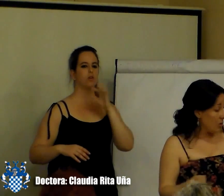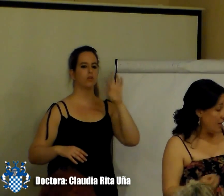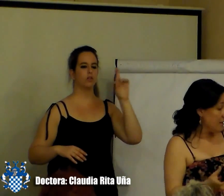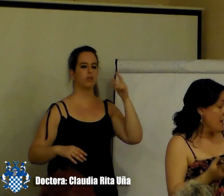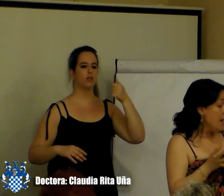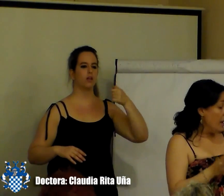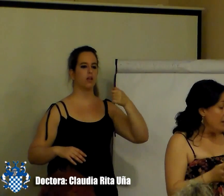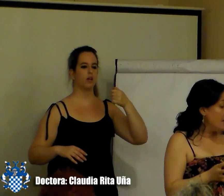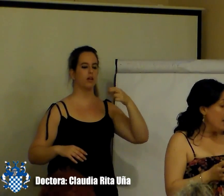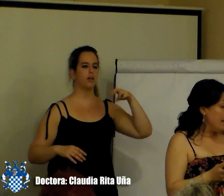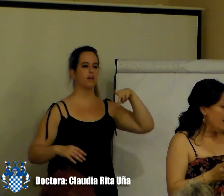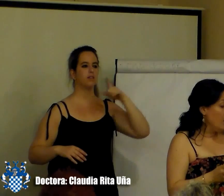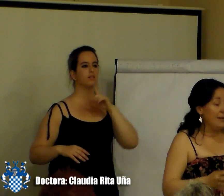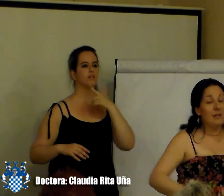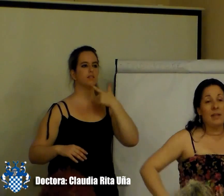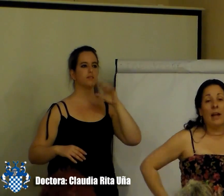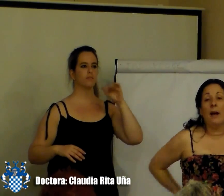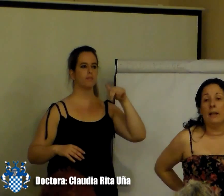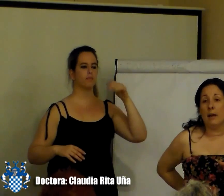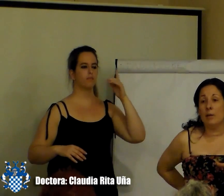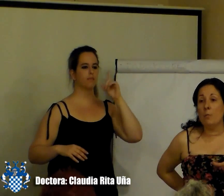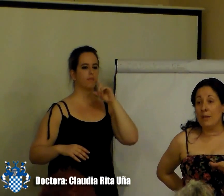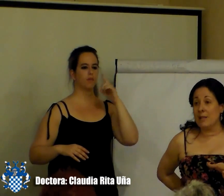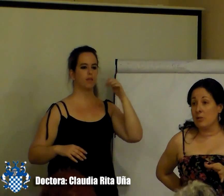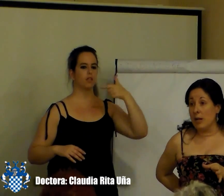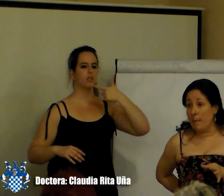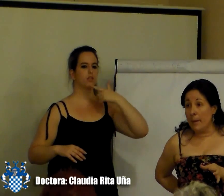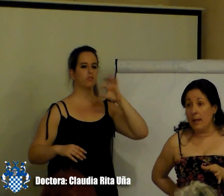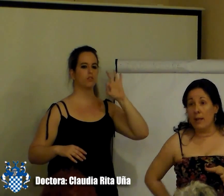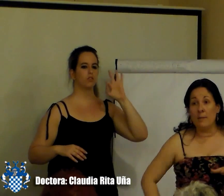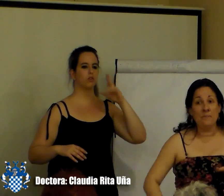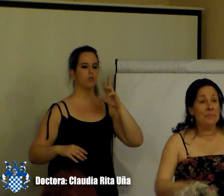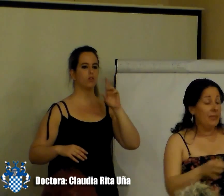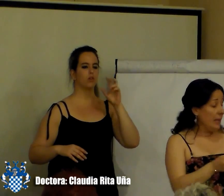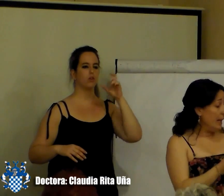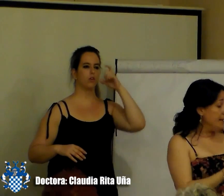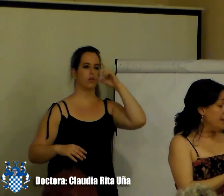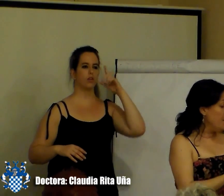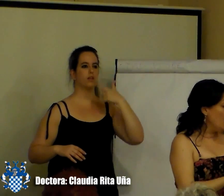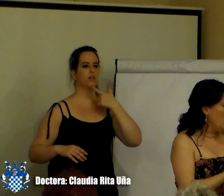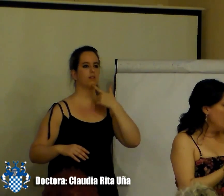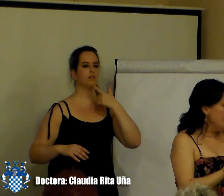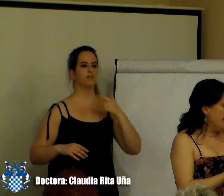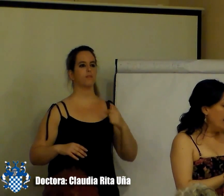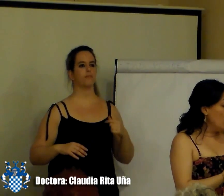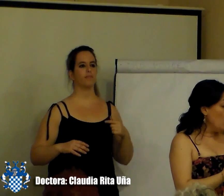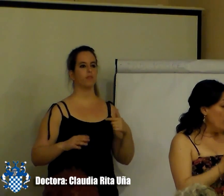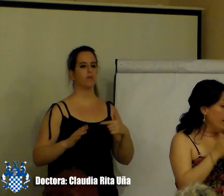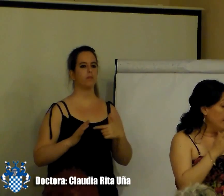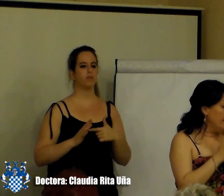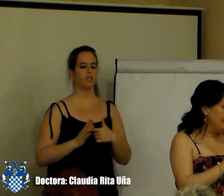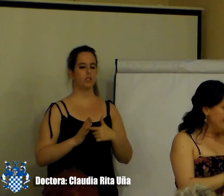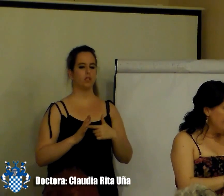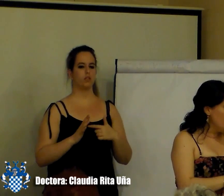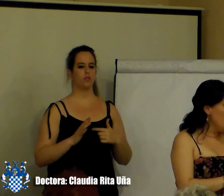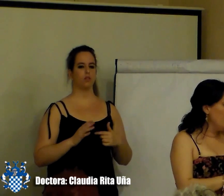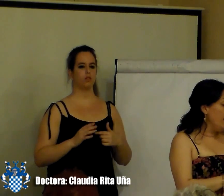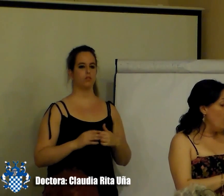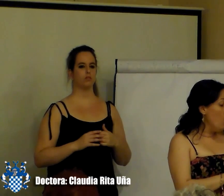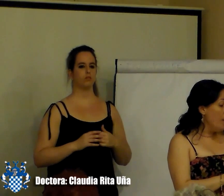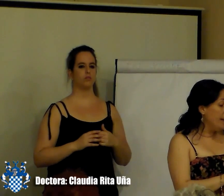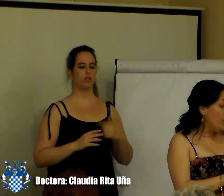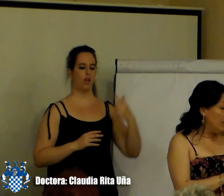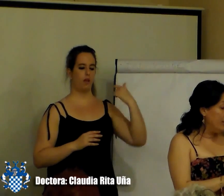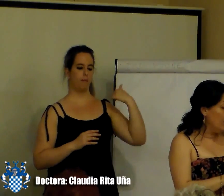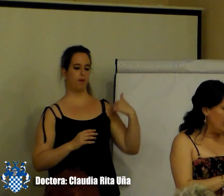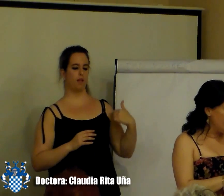células nerviosas. En ese líquido que se saca a través de un pinchazo en la espalda, se vio que hay un descenso